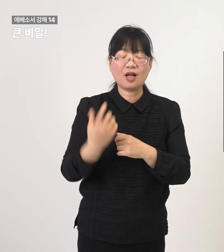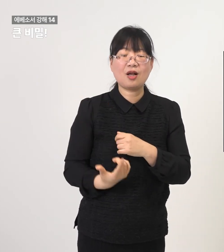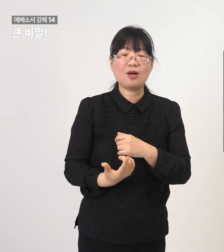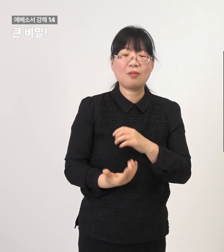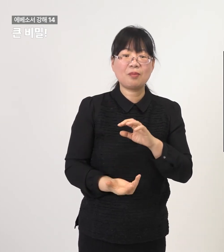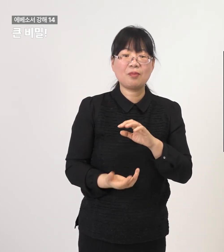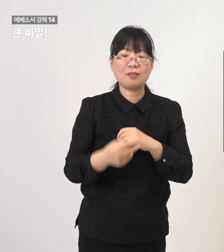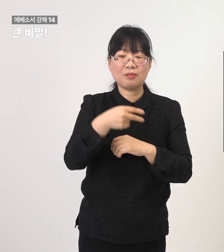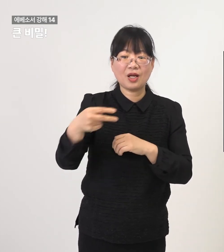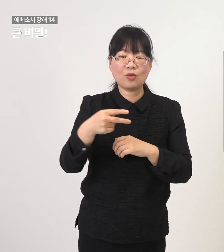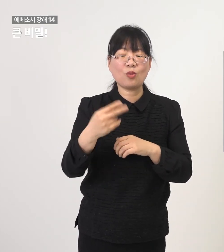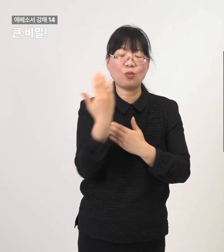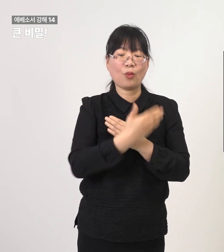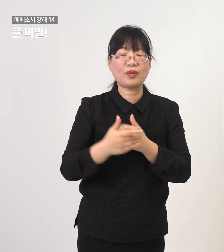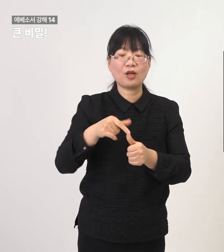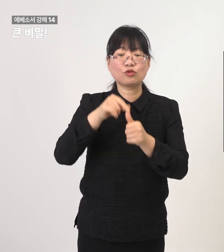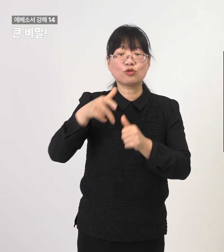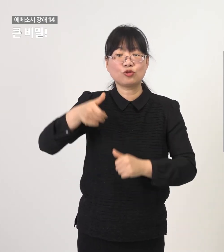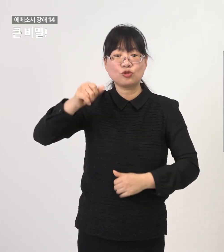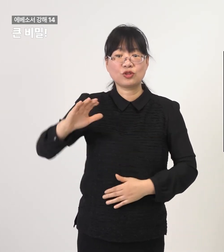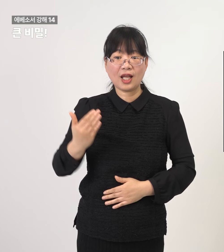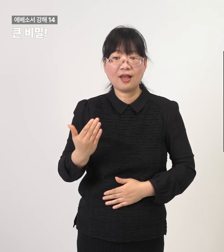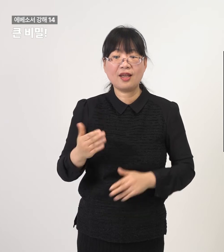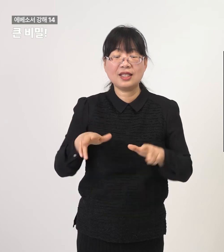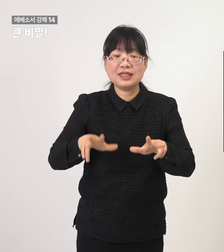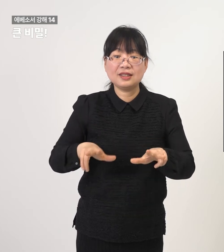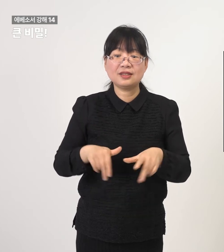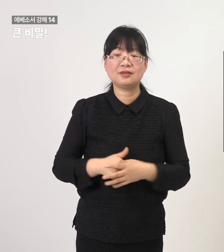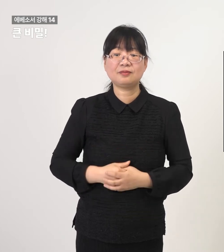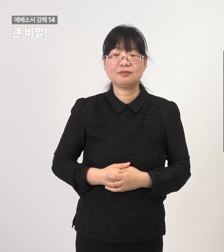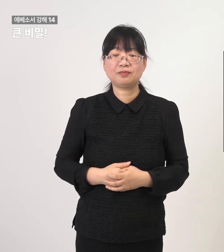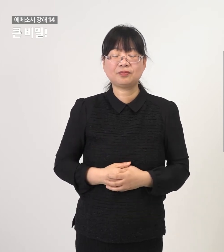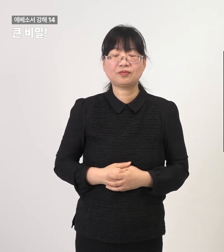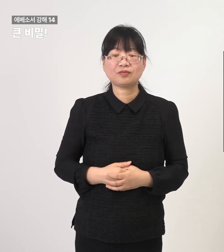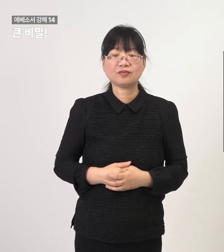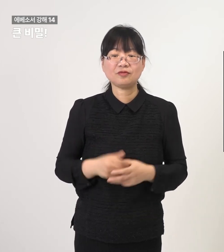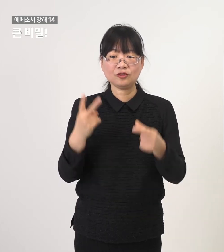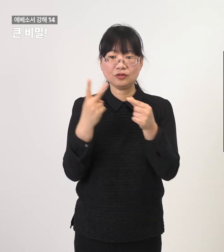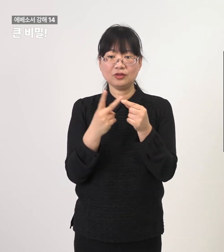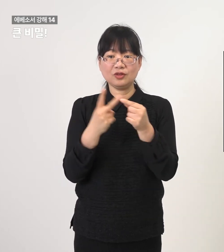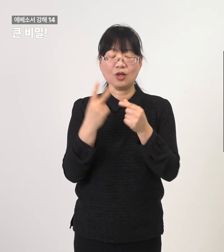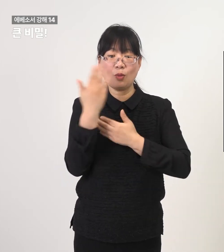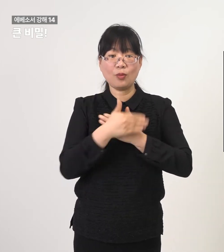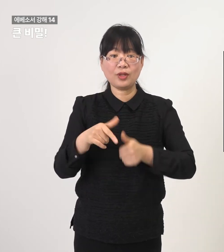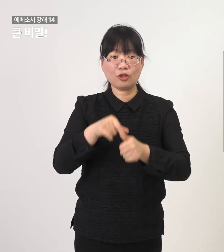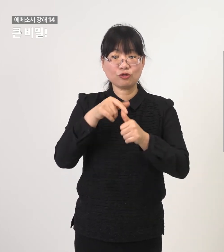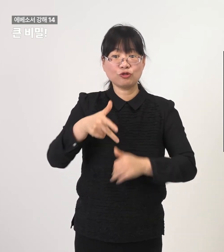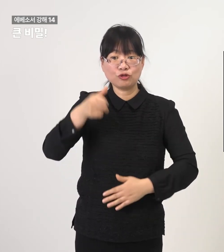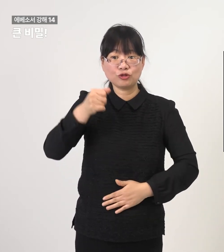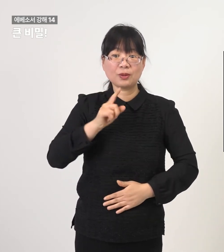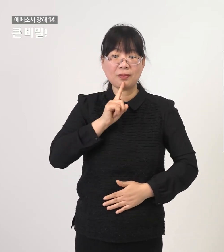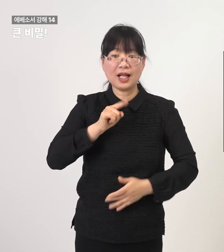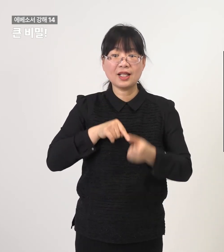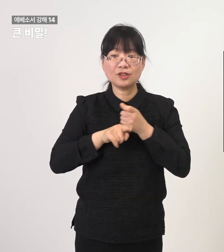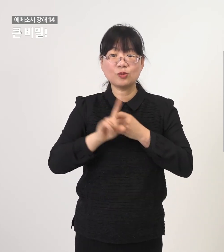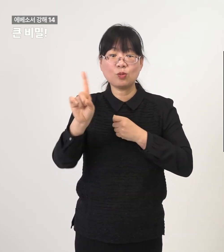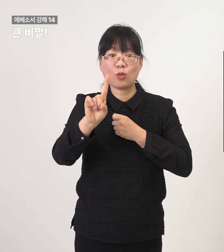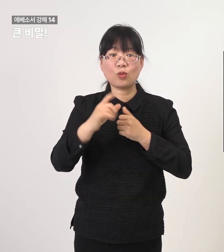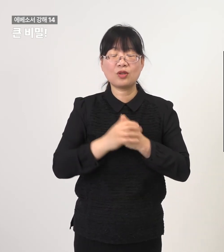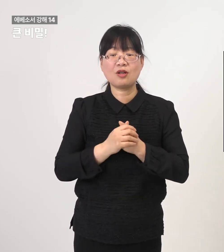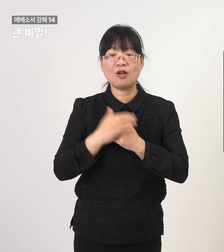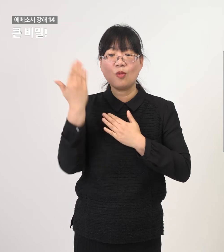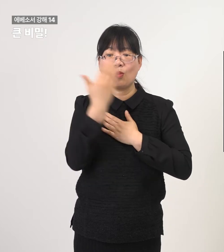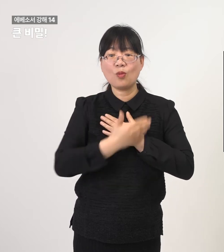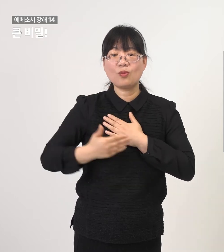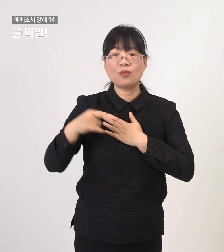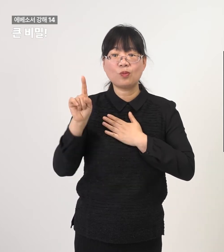구주시니라. 여기 그러니까 왜 두 번째는 몸의 구주라고 했을까요?